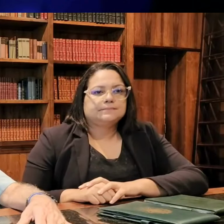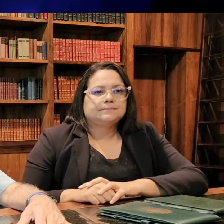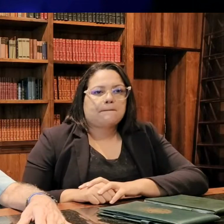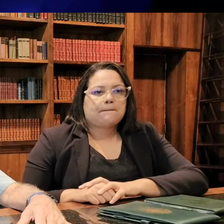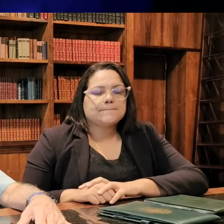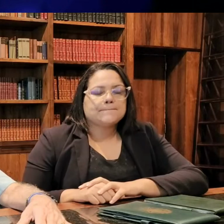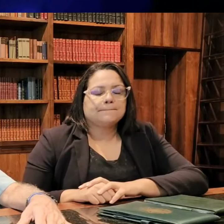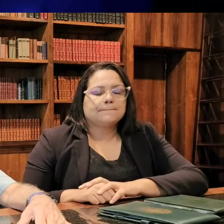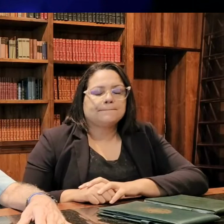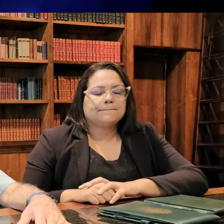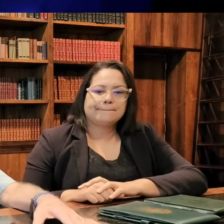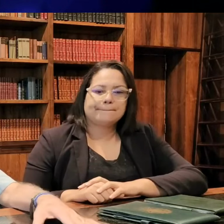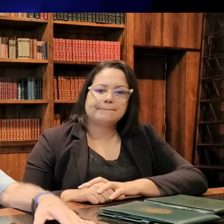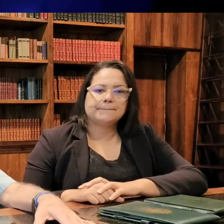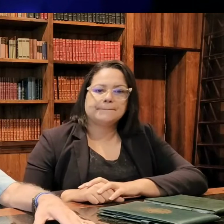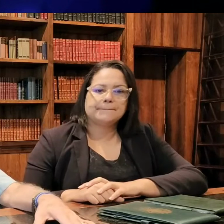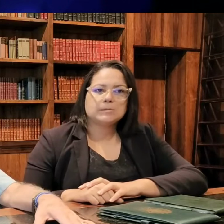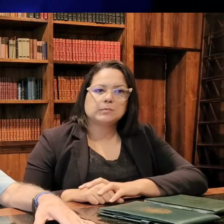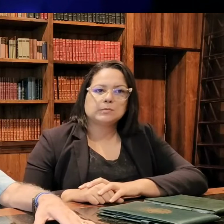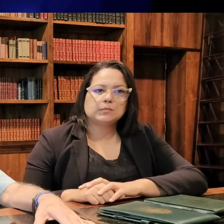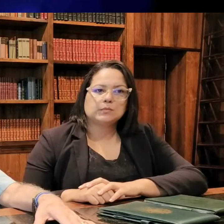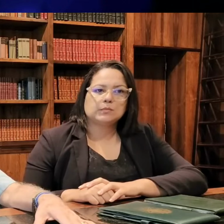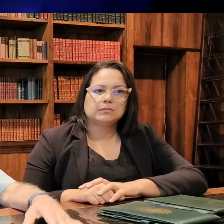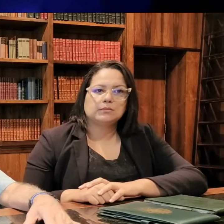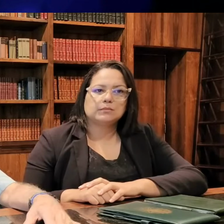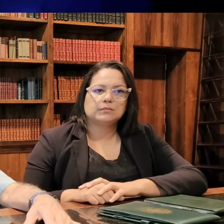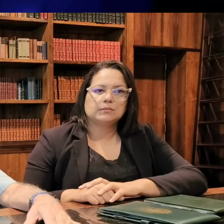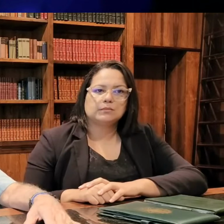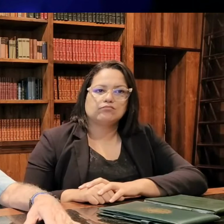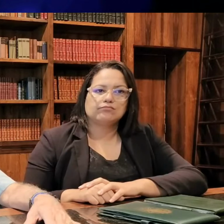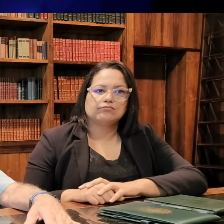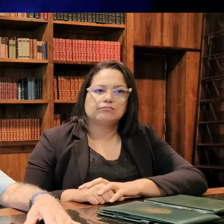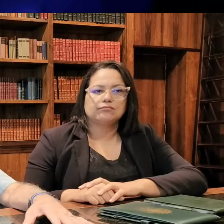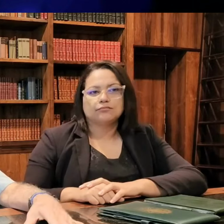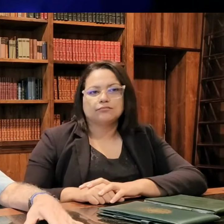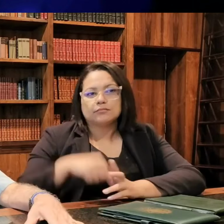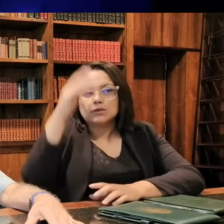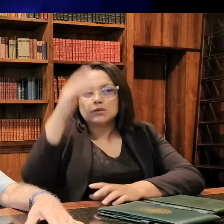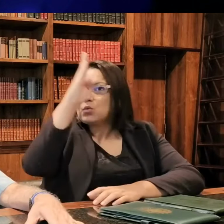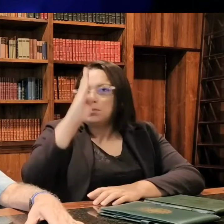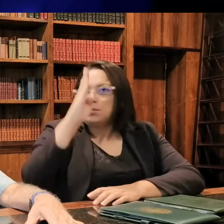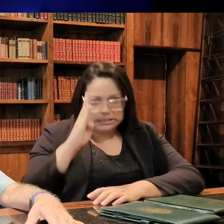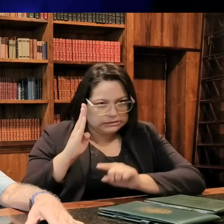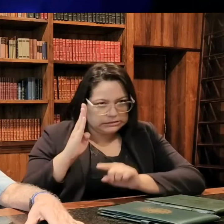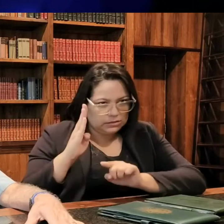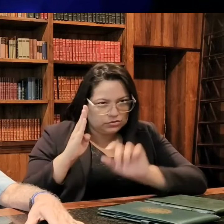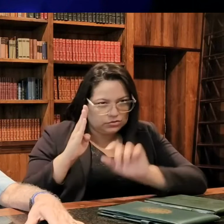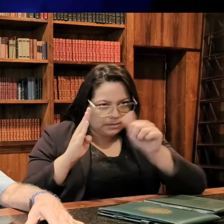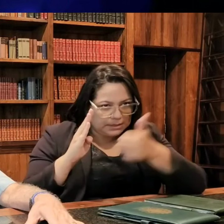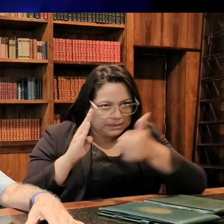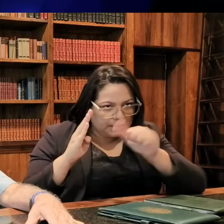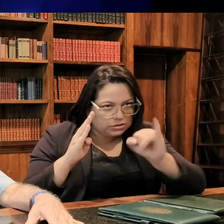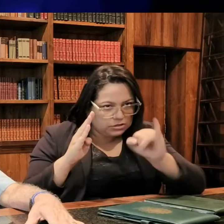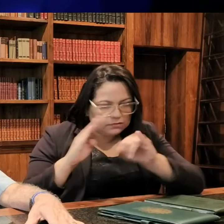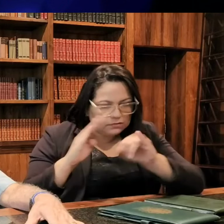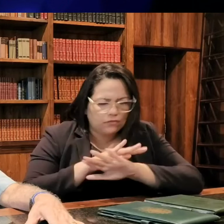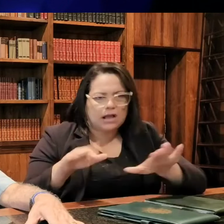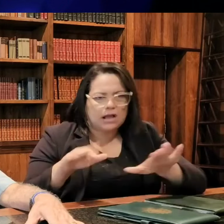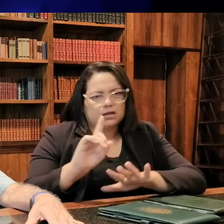Temos aí uma especialização. Nós observamos, então, essa live de despedida